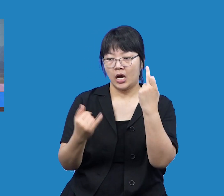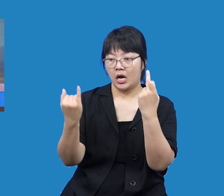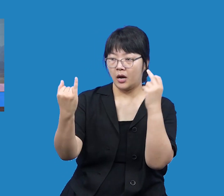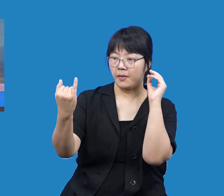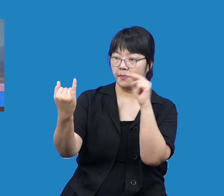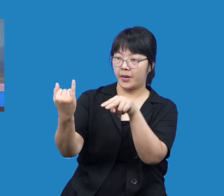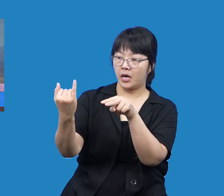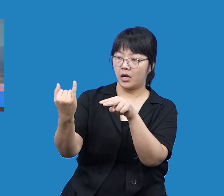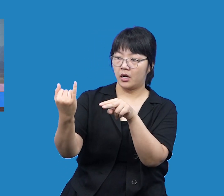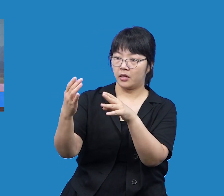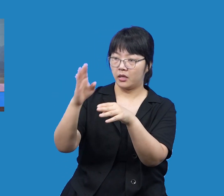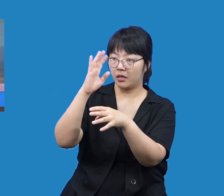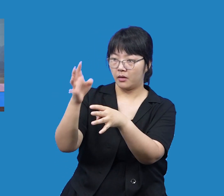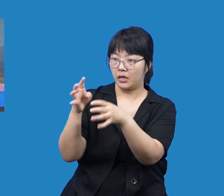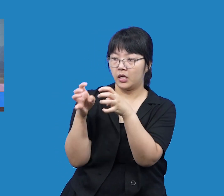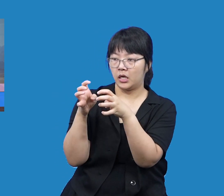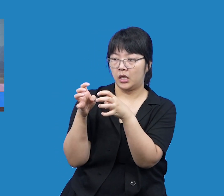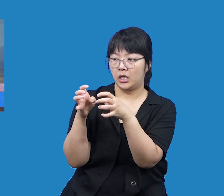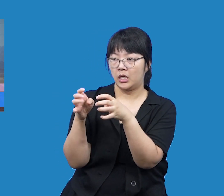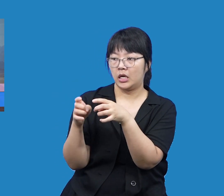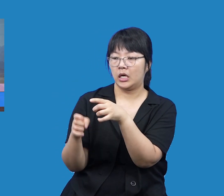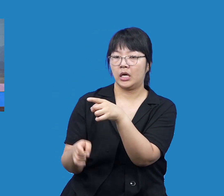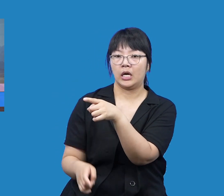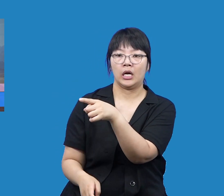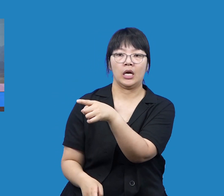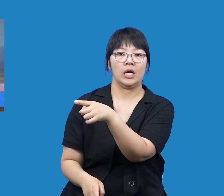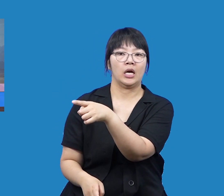본즉 나병에 걸렸는지라.